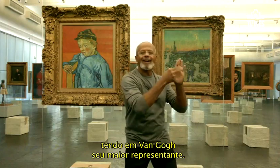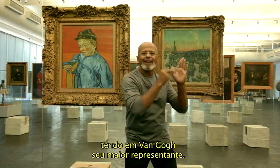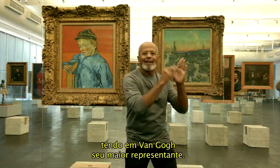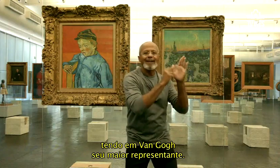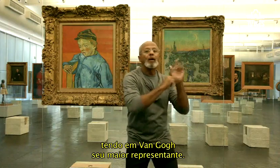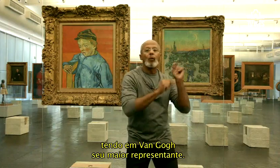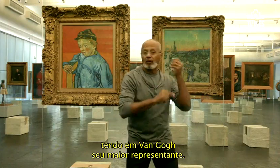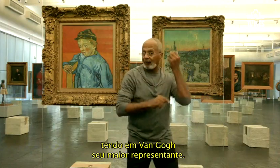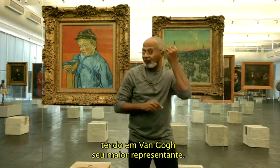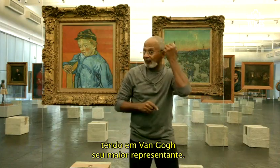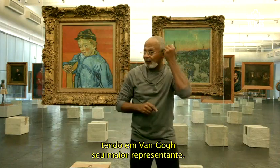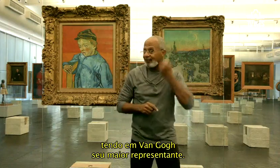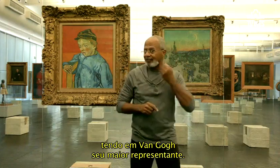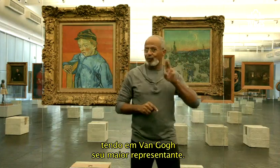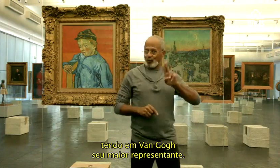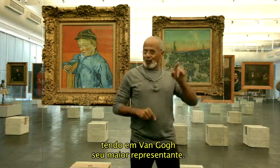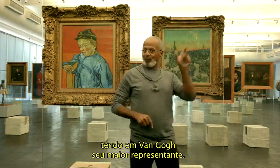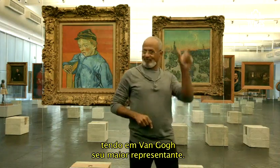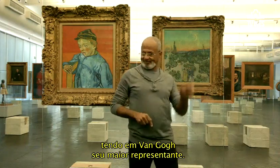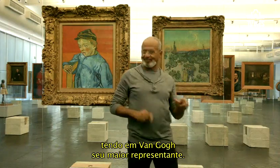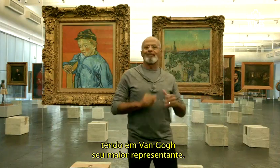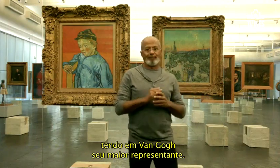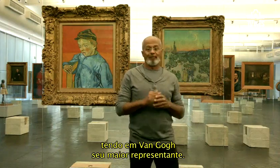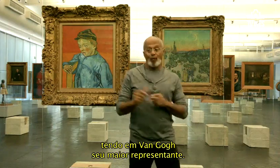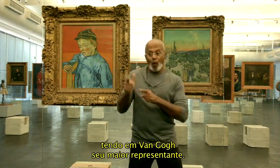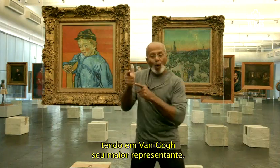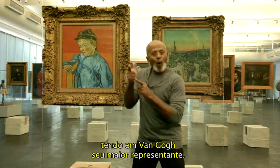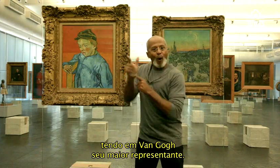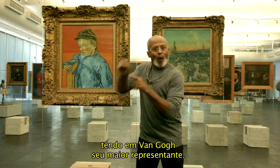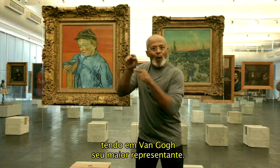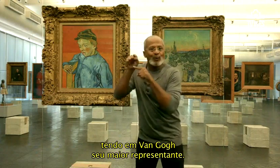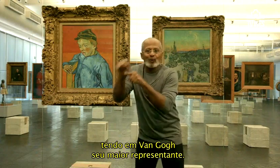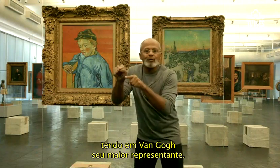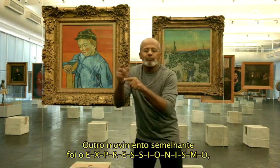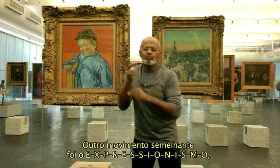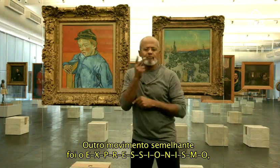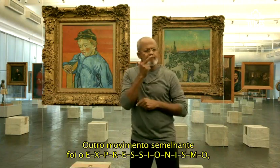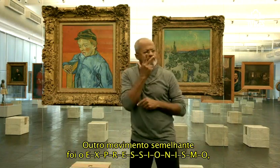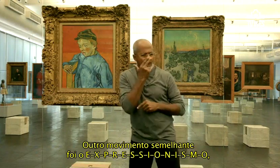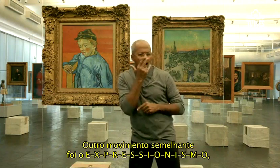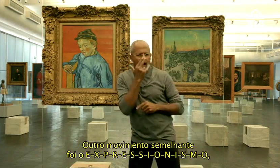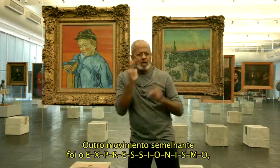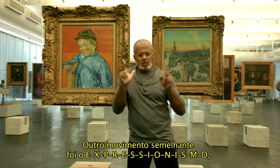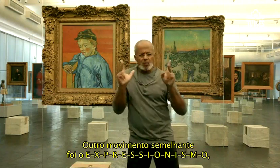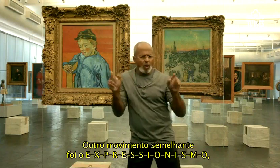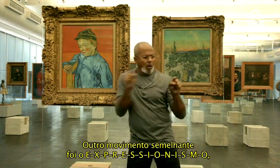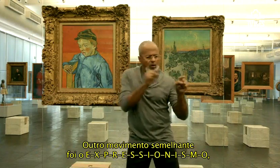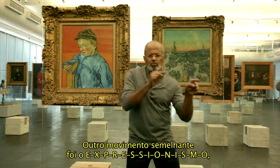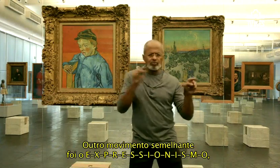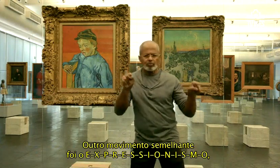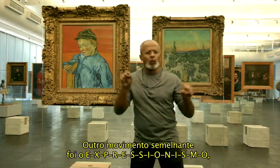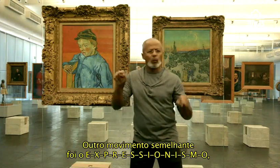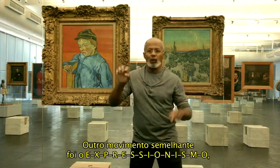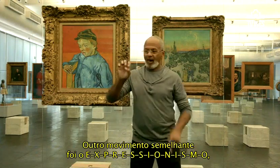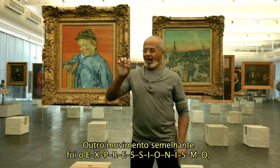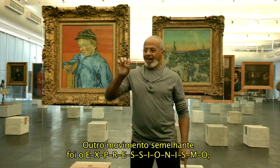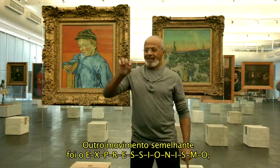tendo em Van Gogh seu maior representante. Outro movimento semelhante foi o expressionismo.